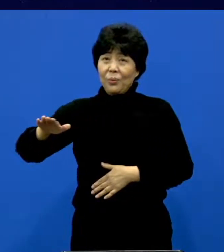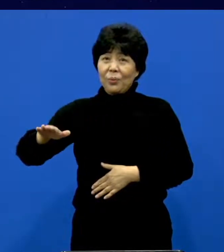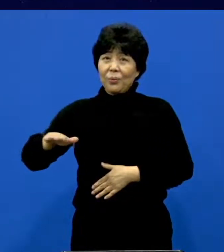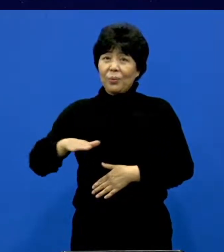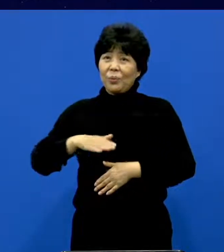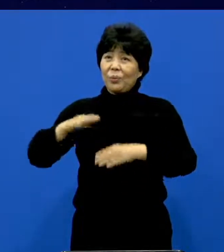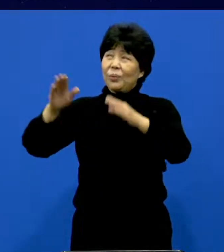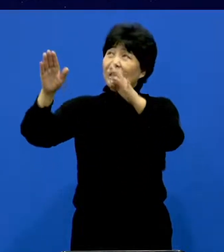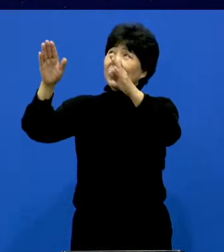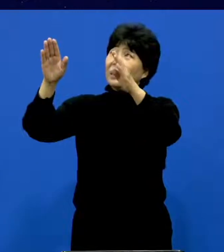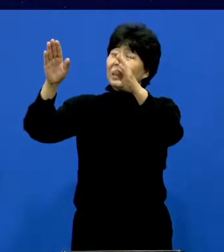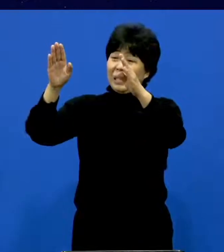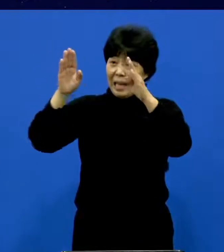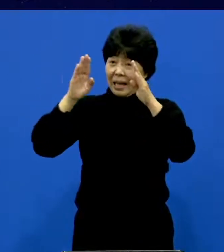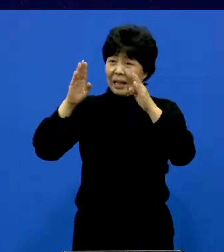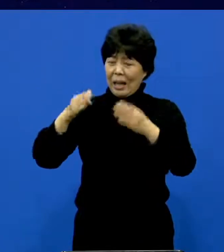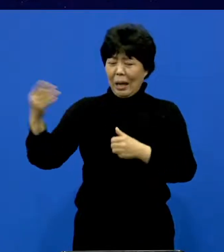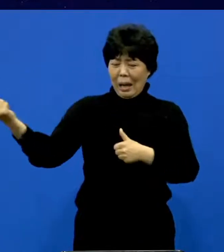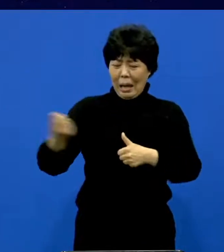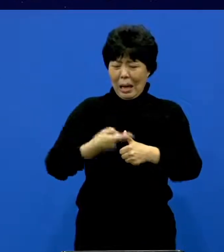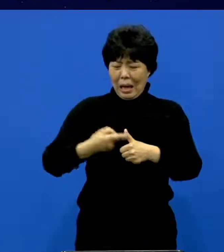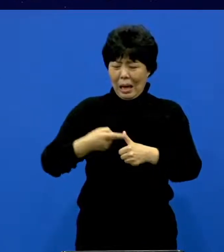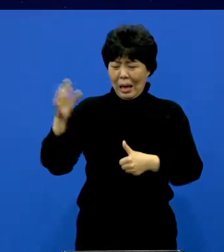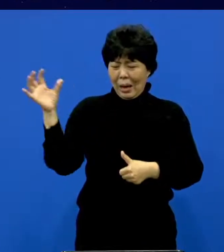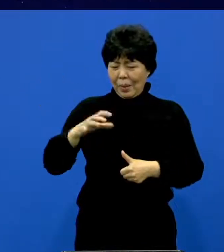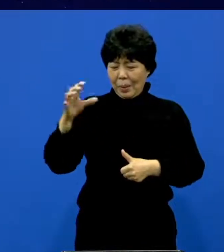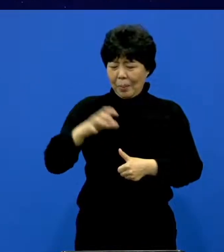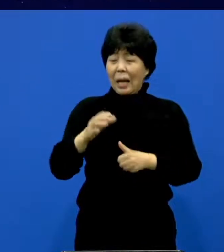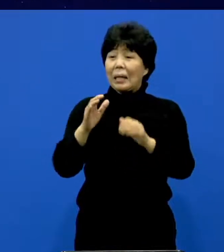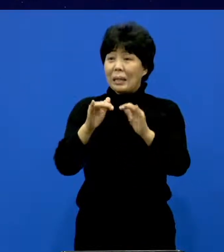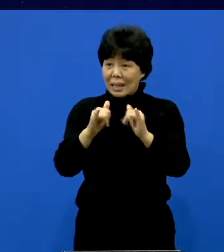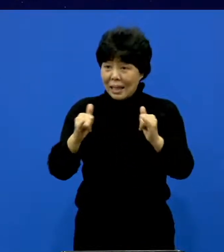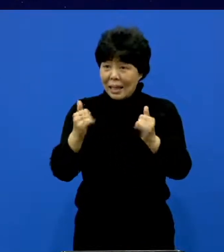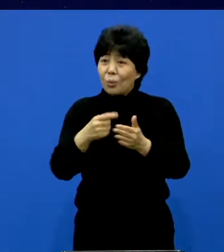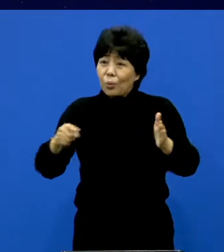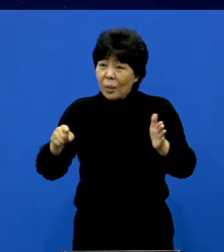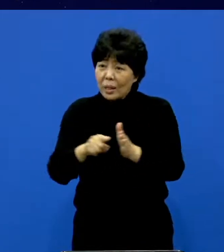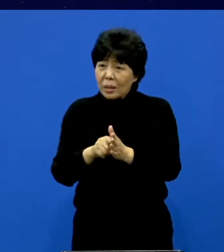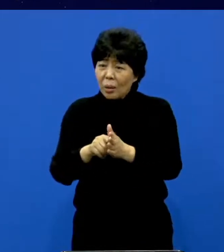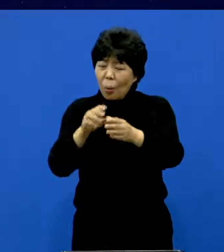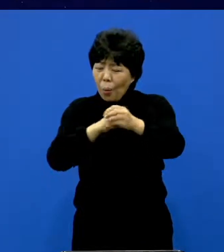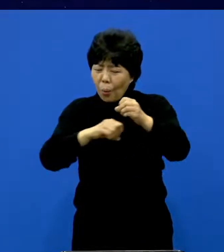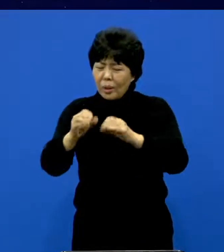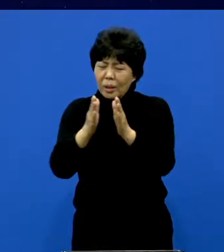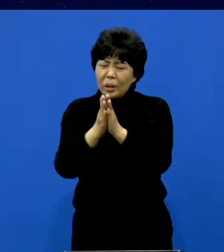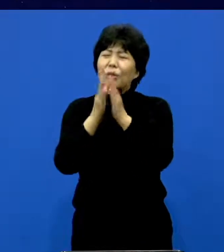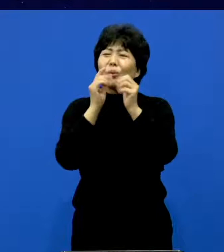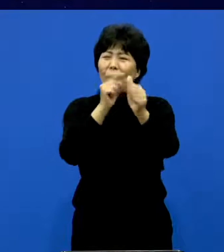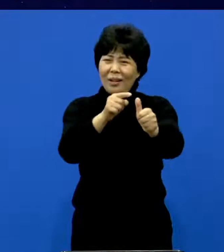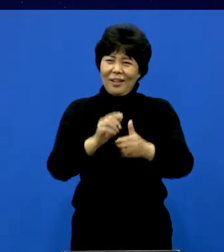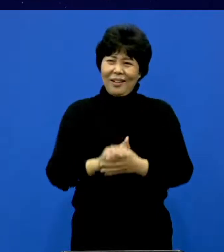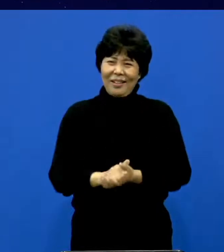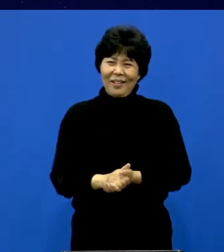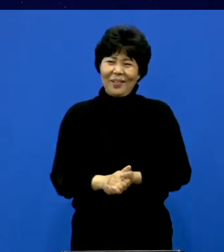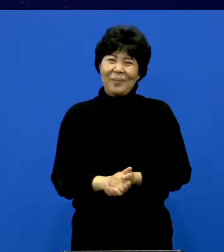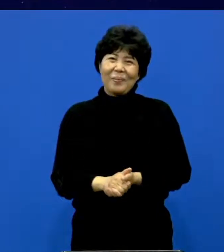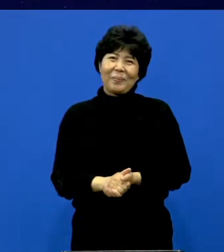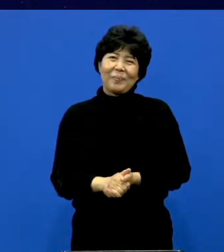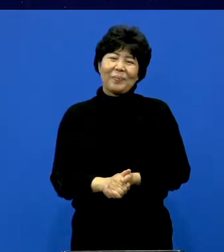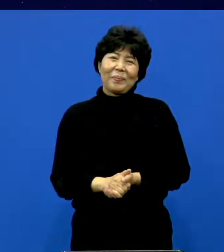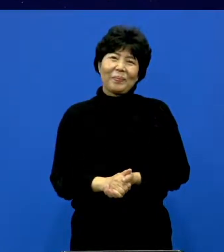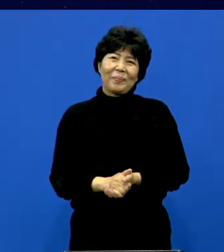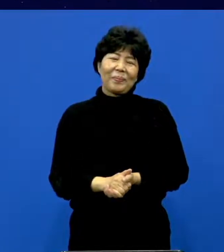향해 핍박하고 욕하는 자들 향해 끊임없이 빌어주라. 베드로는 그리스도인이 된 우리가 하나님의 축복을 잃어버리지 않기를 원하고 있다는